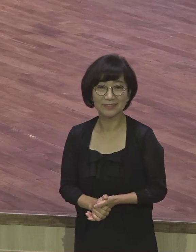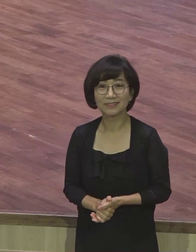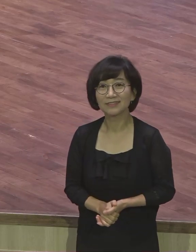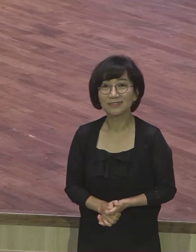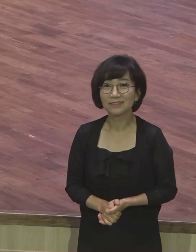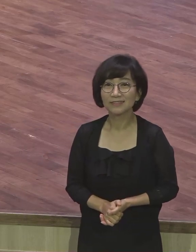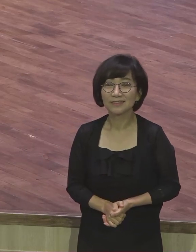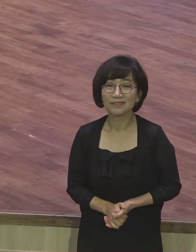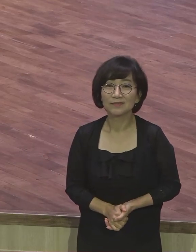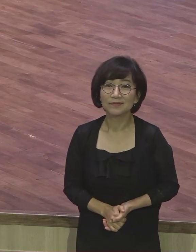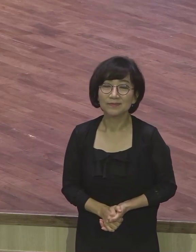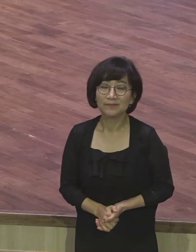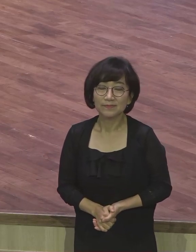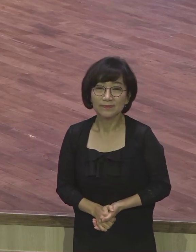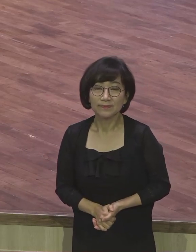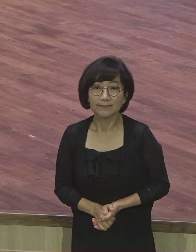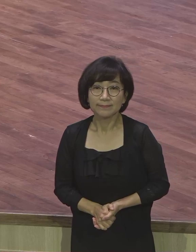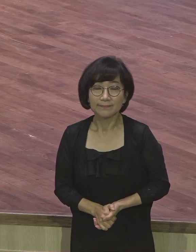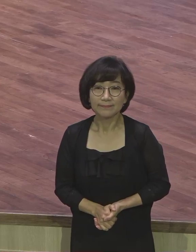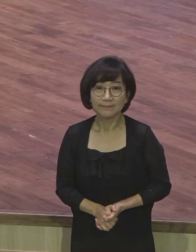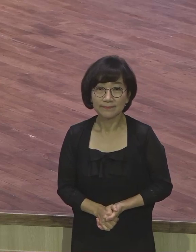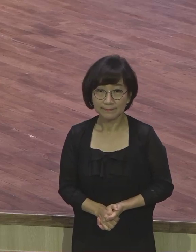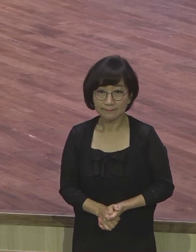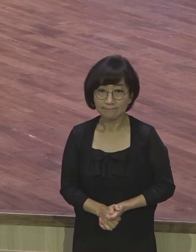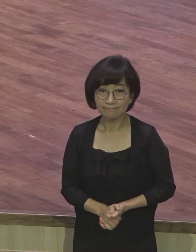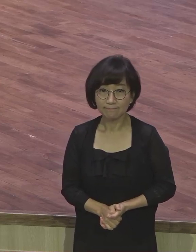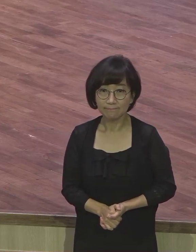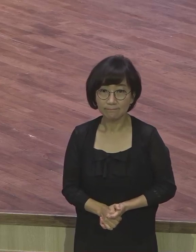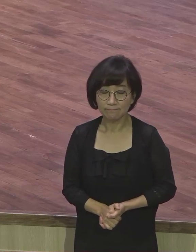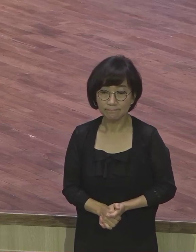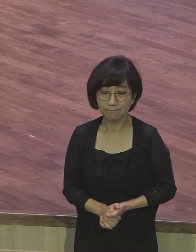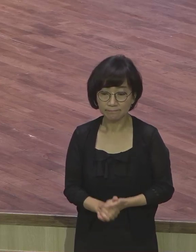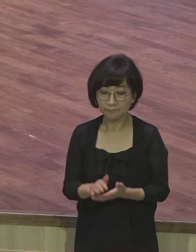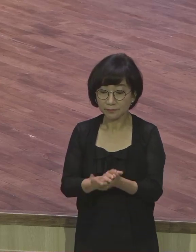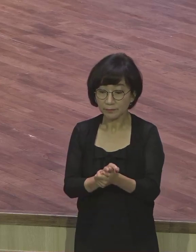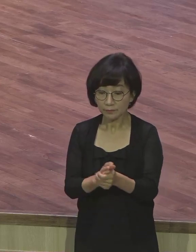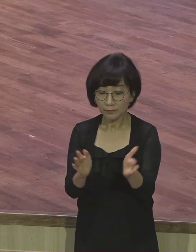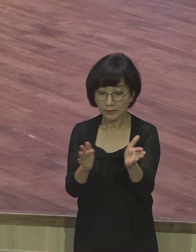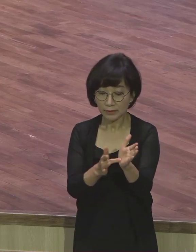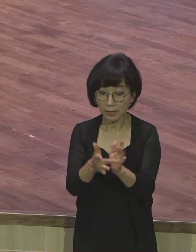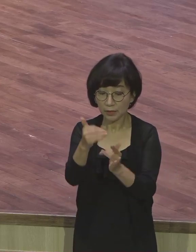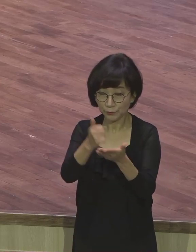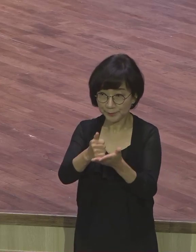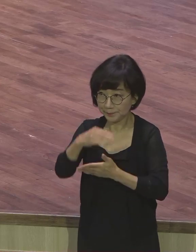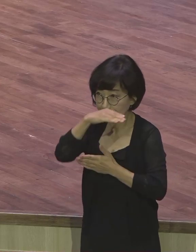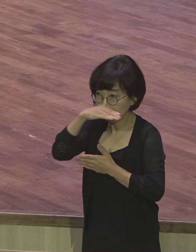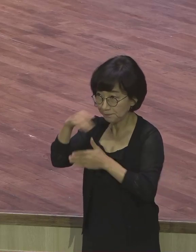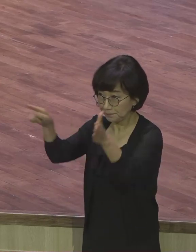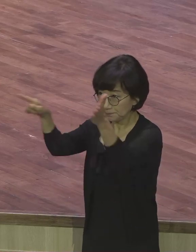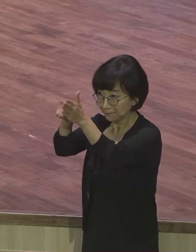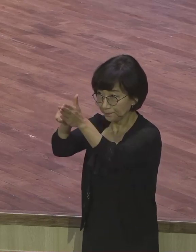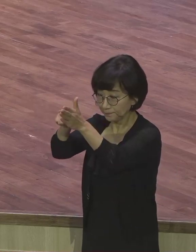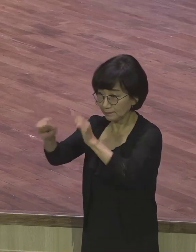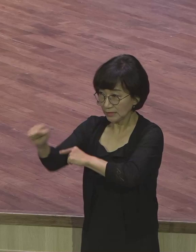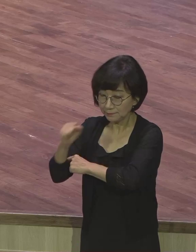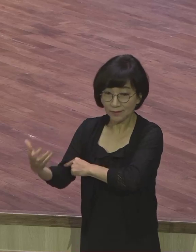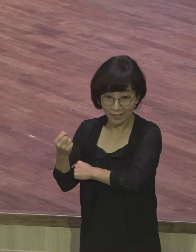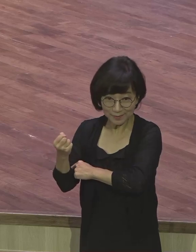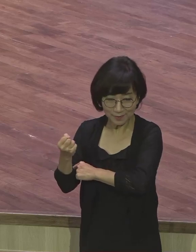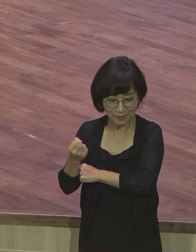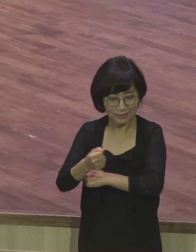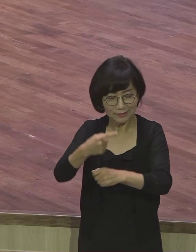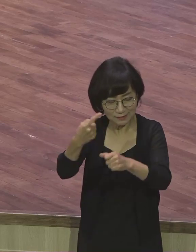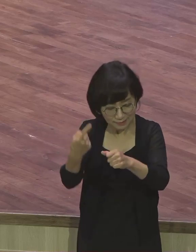그래서 예수를 믿는 사람, 정말 제대로 예수 믿는 사람은 영적 영향력을 가정에서 입히게 돼